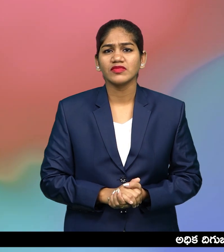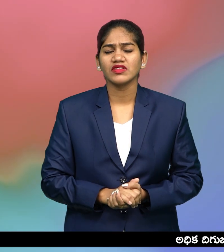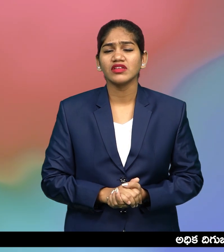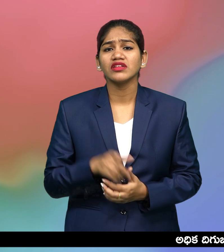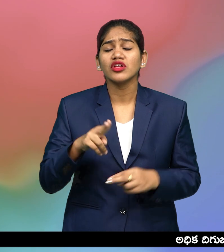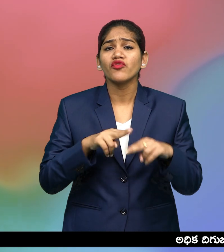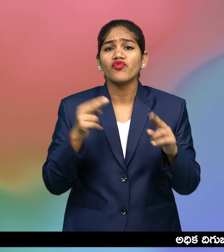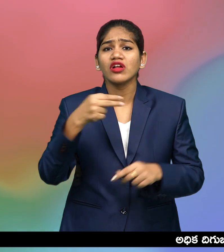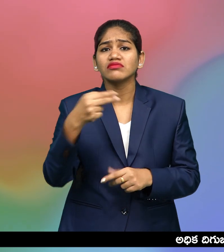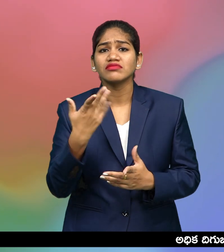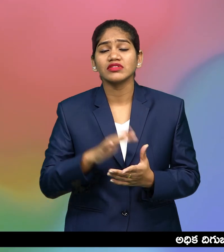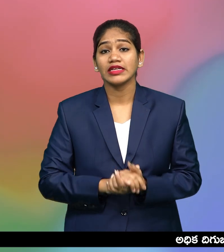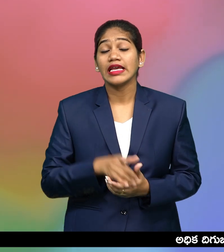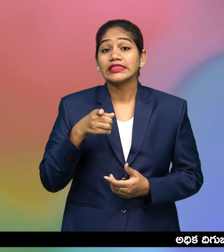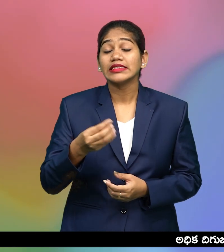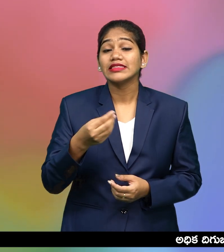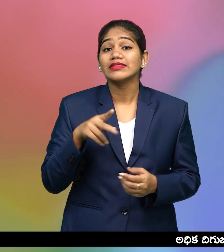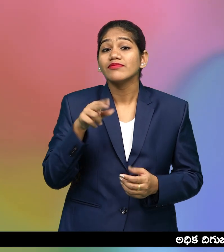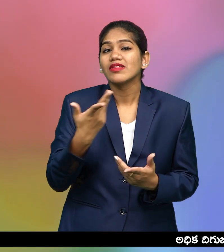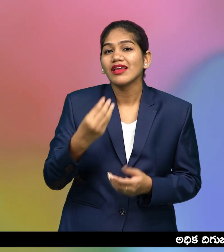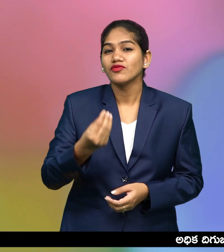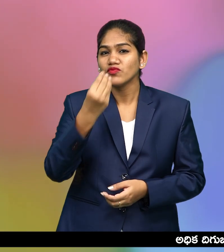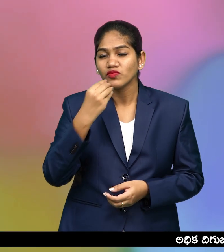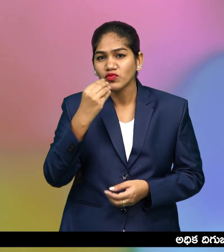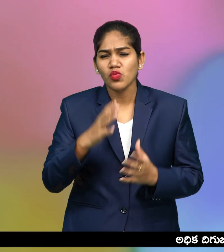అధిక దిగుబడి, వివిధ రకాల విత్తనాలు.